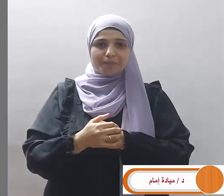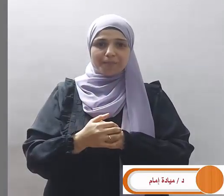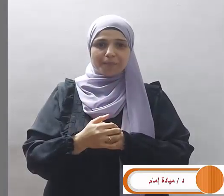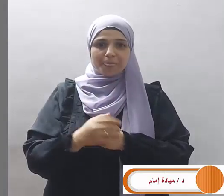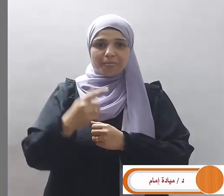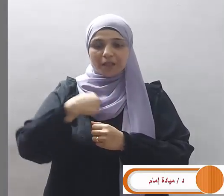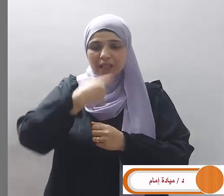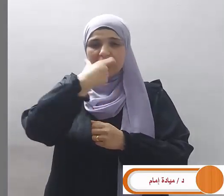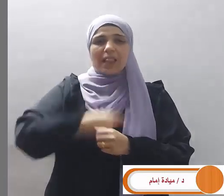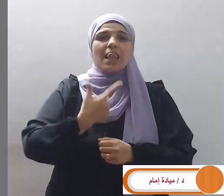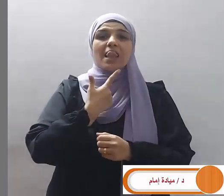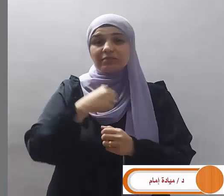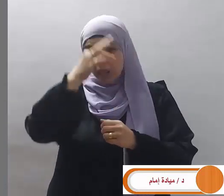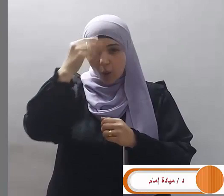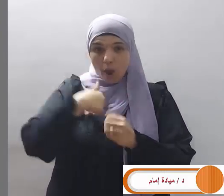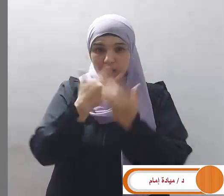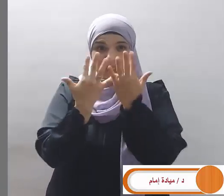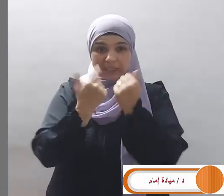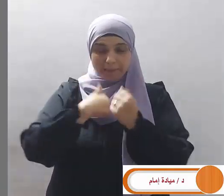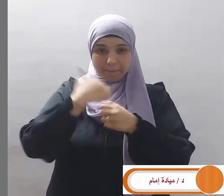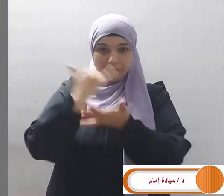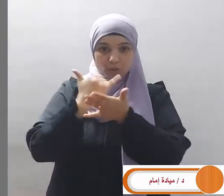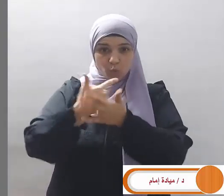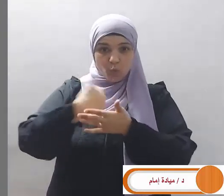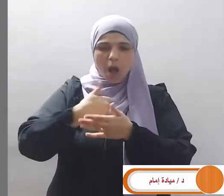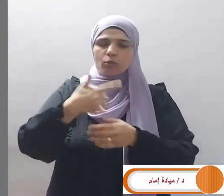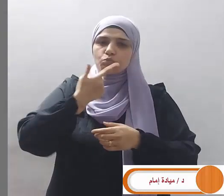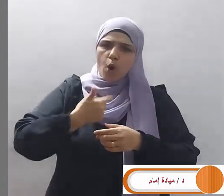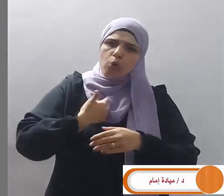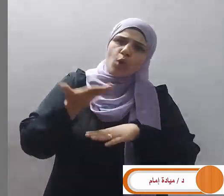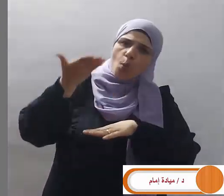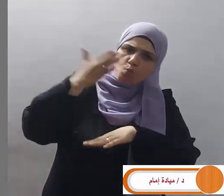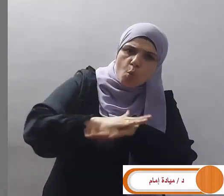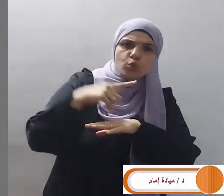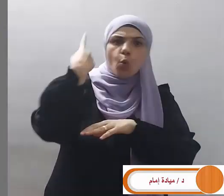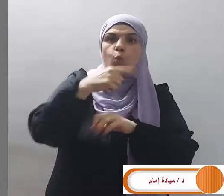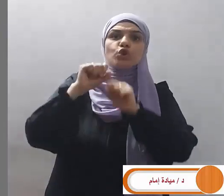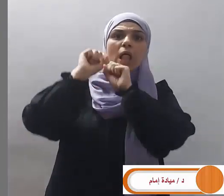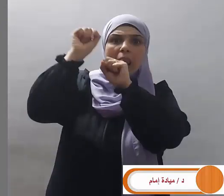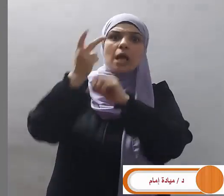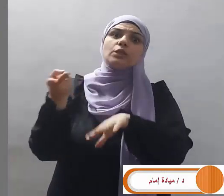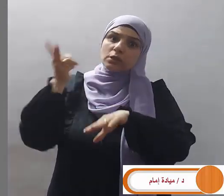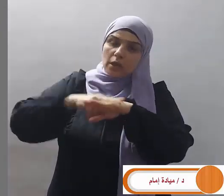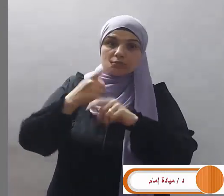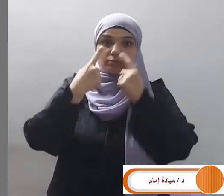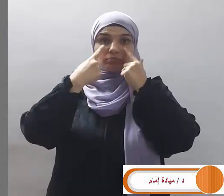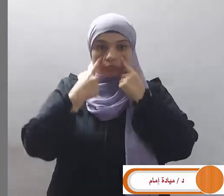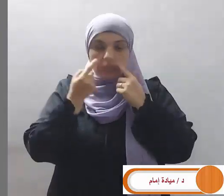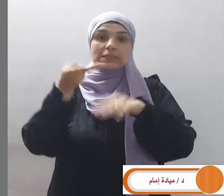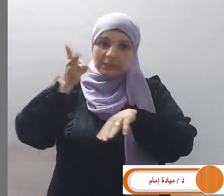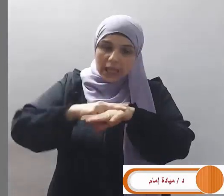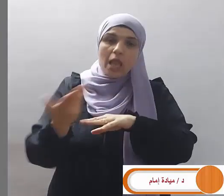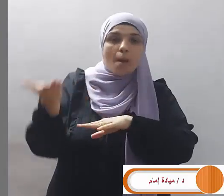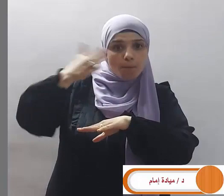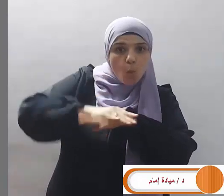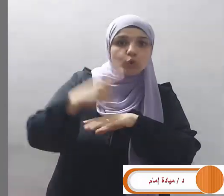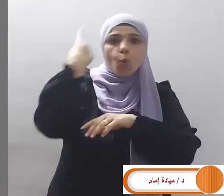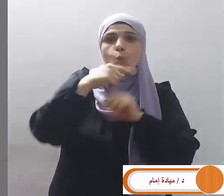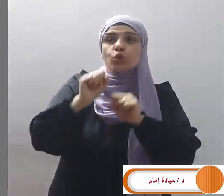والذي نفسي بيده لوددت أني أقتل في سبيل الله ثم أحيا ثم أقتل ثم أحيا